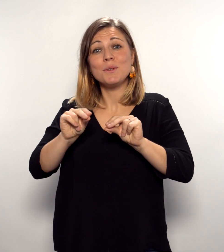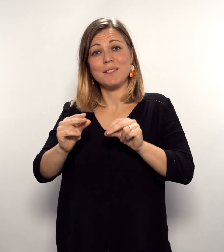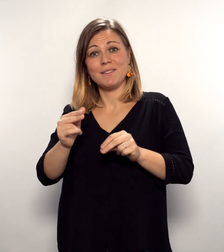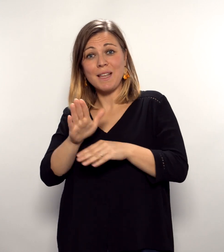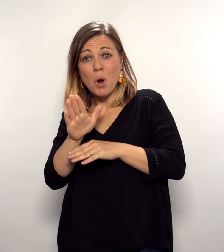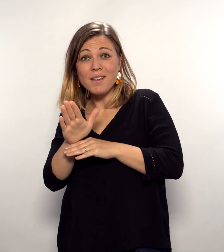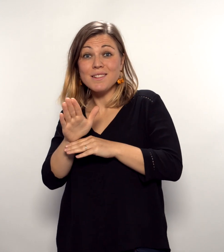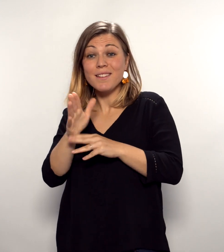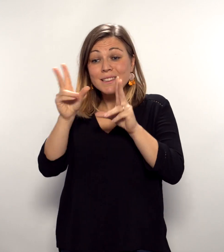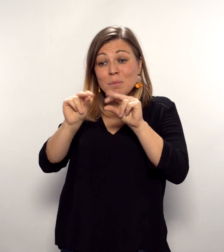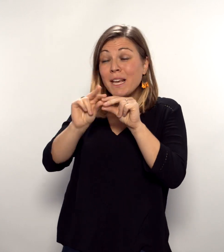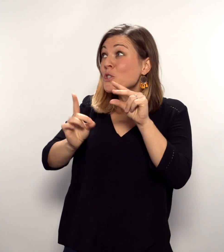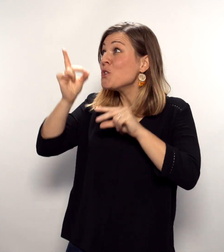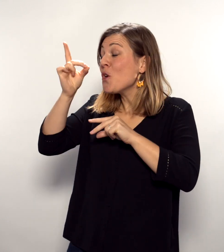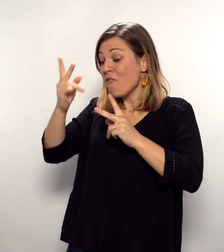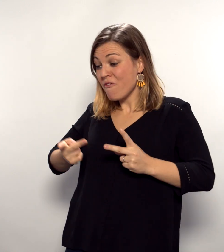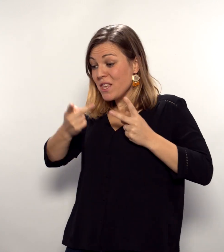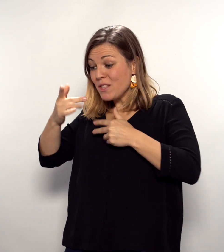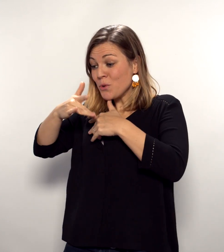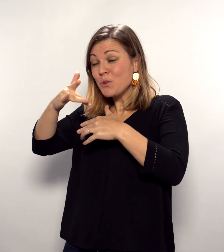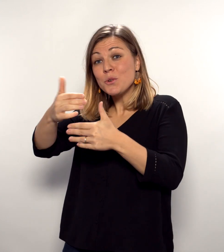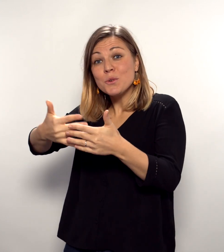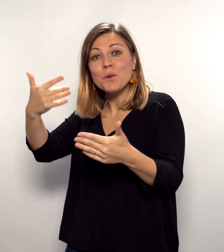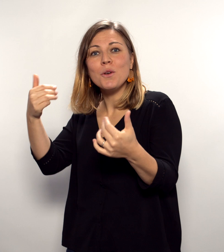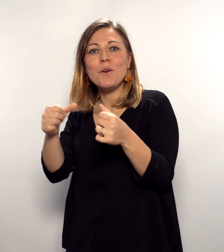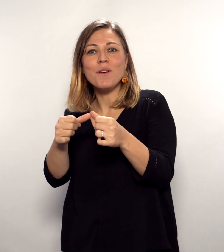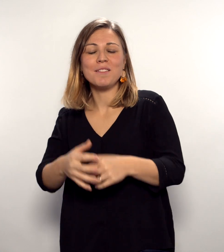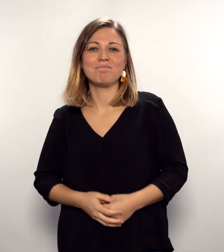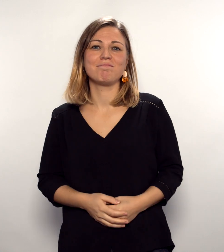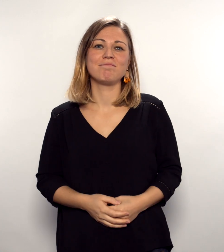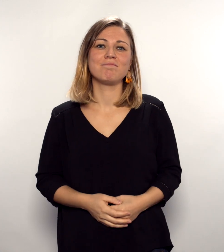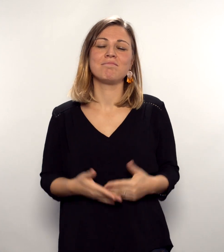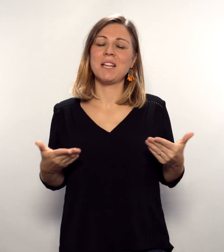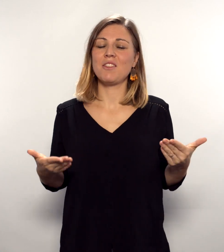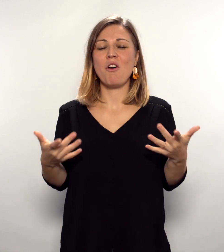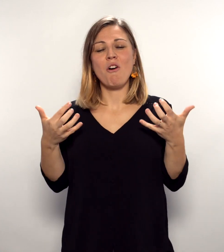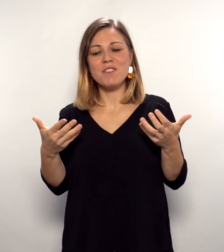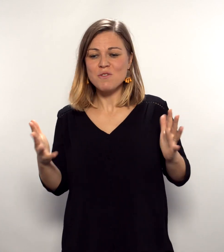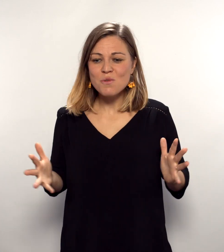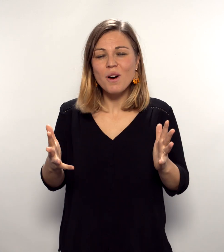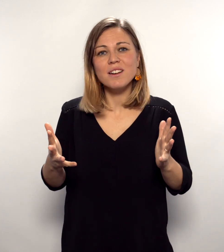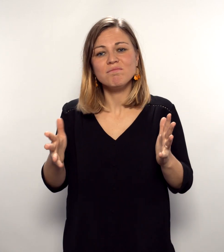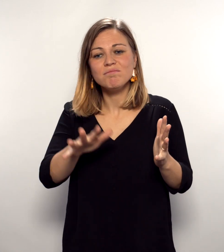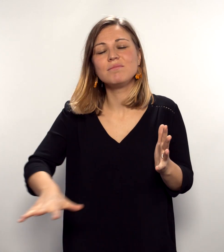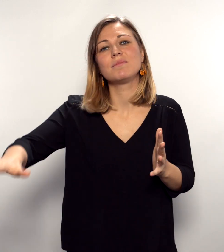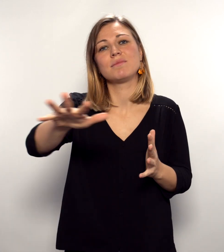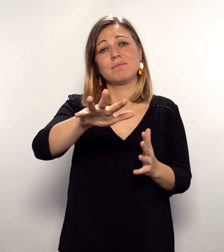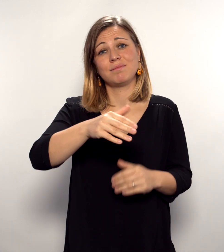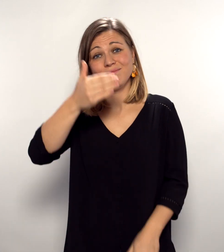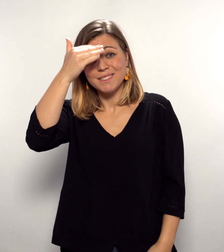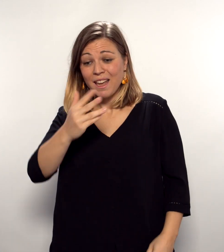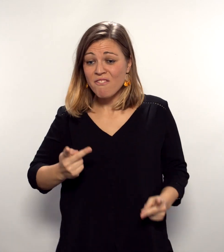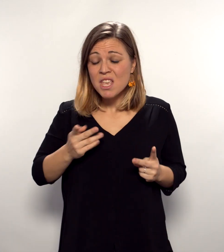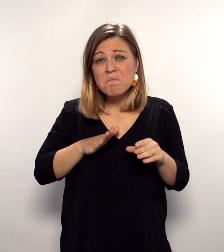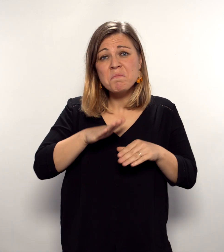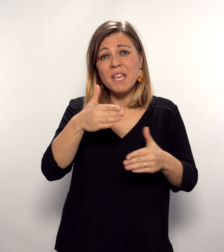témoignage, avec ce que Dieu a fait dans ma vie. En terminant, je veux vous encourager. Des épreuves, il y en